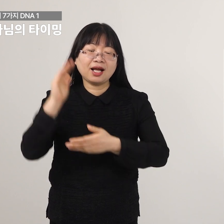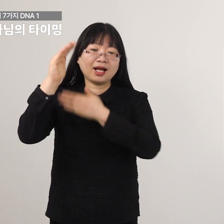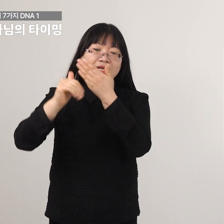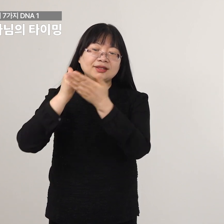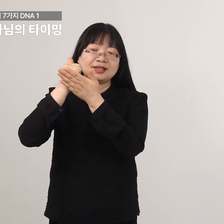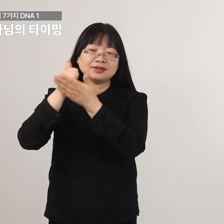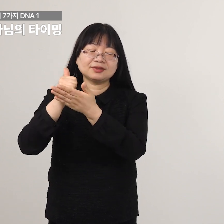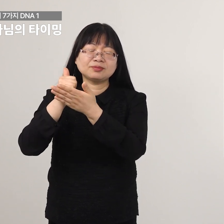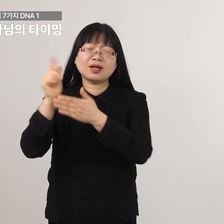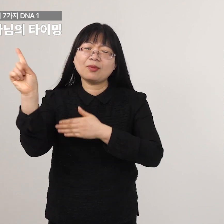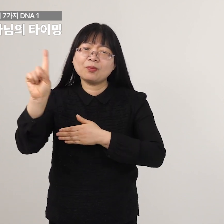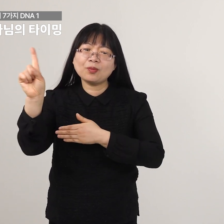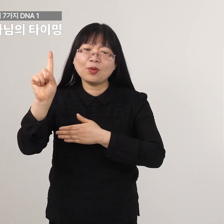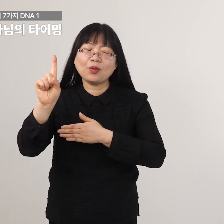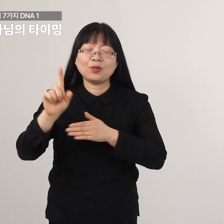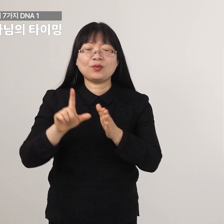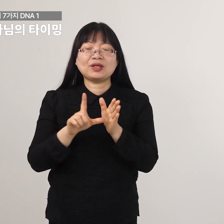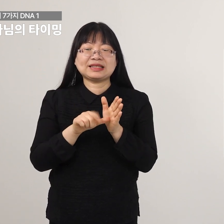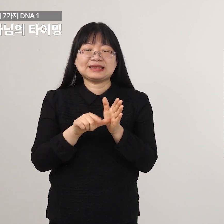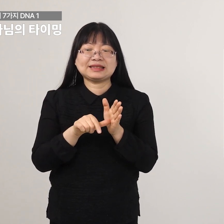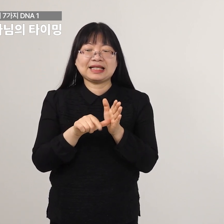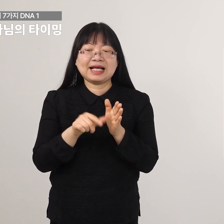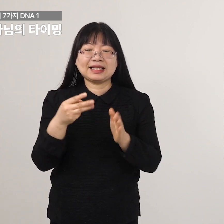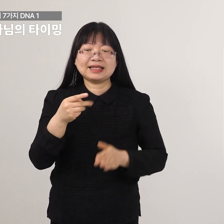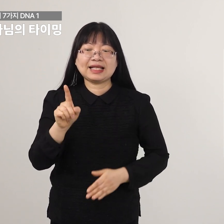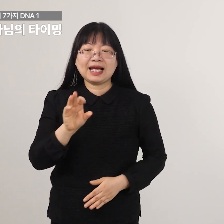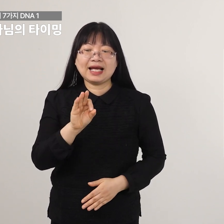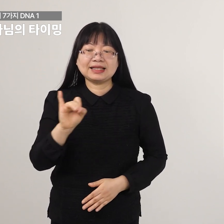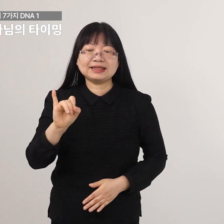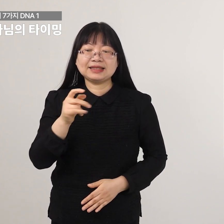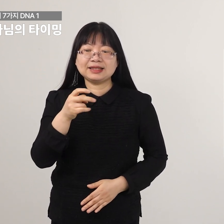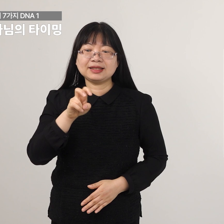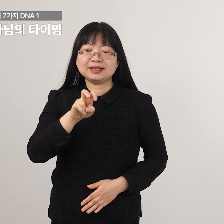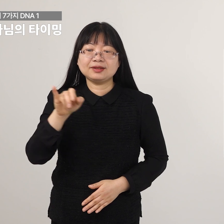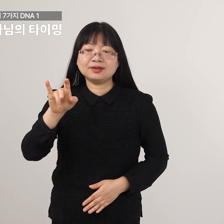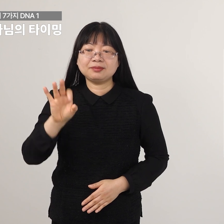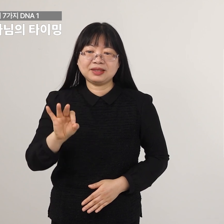하나님의 뭐죠? 타이밍, 하나님의 타이밍.